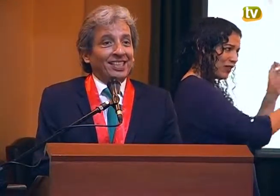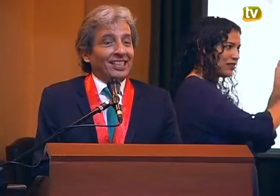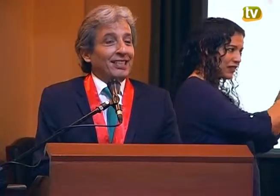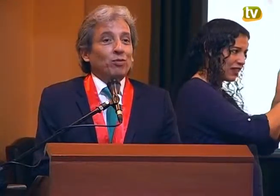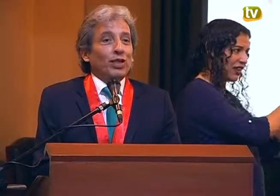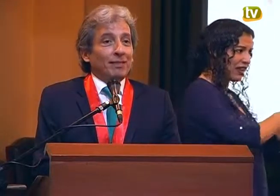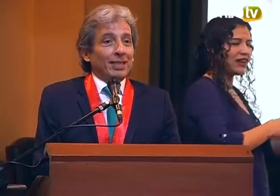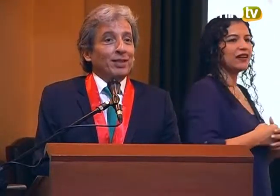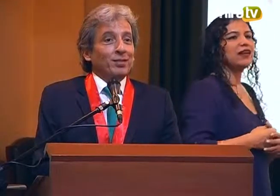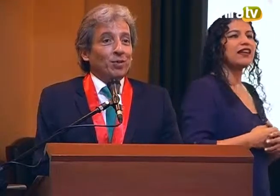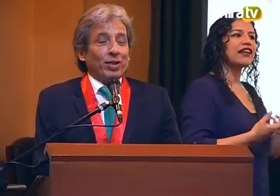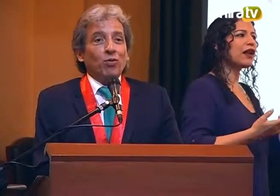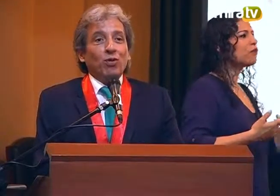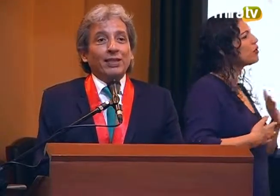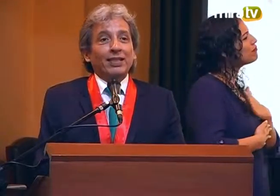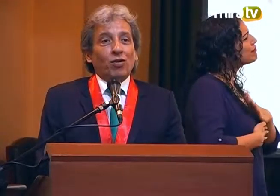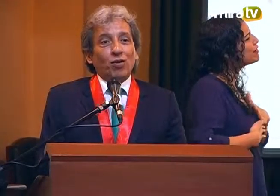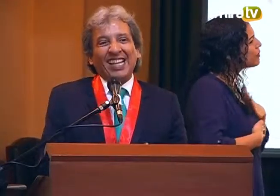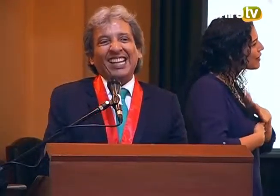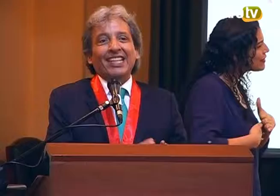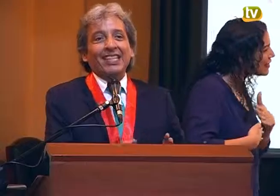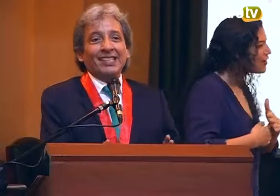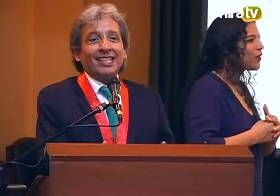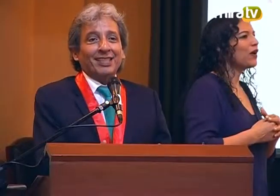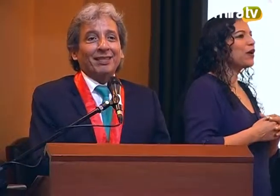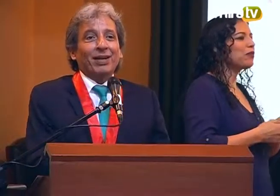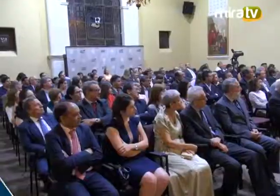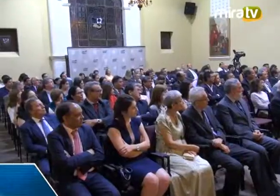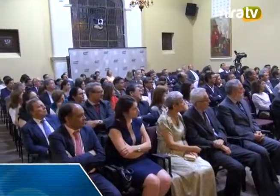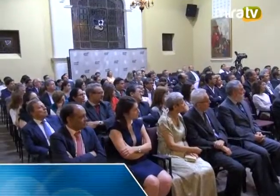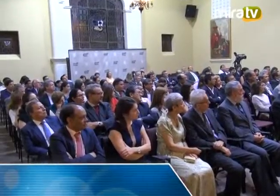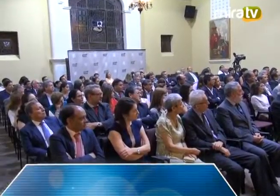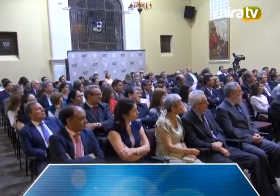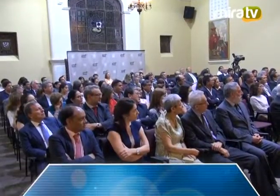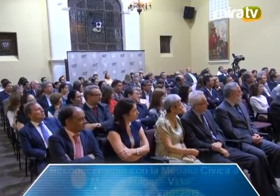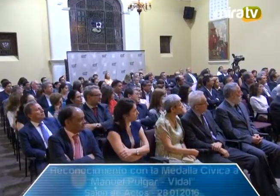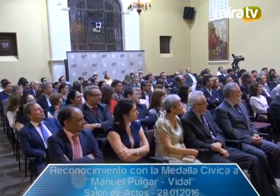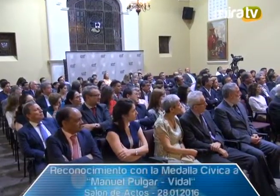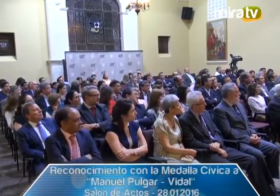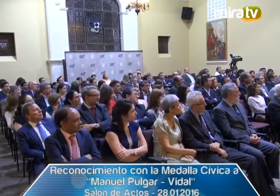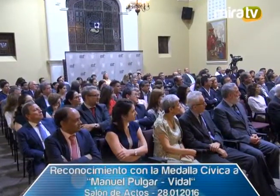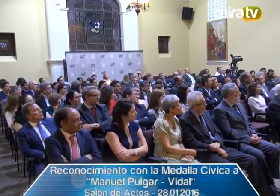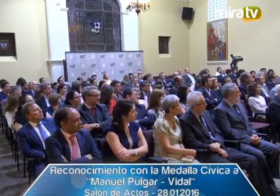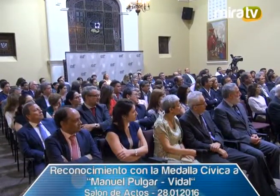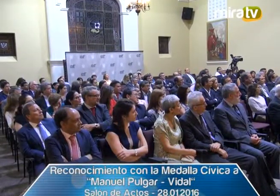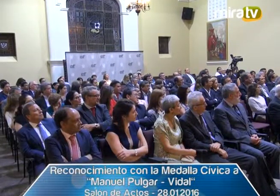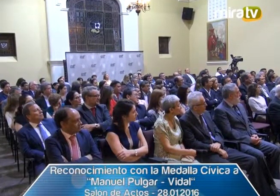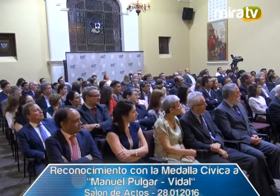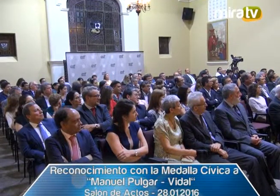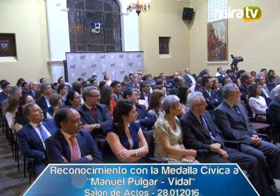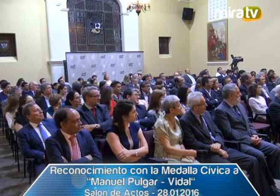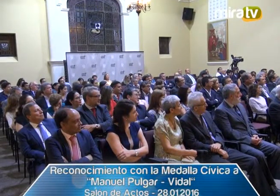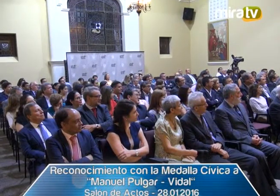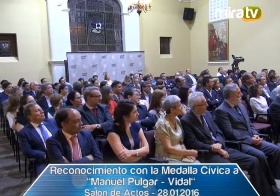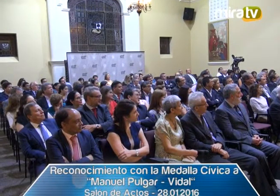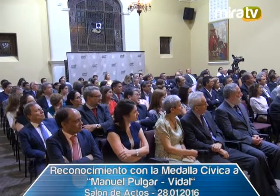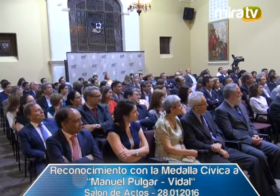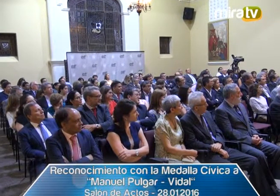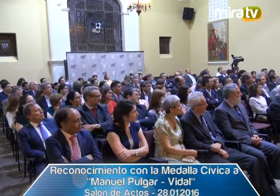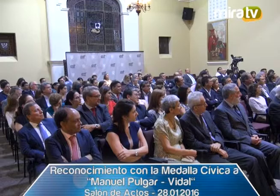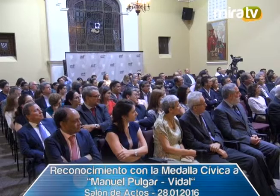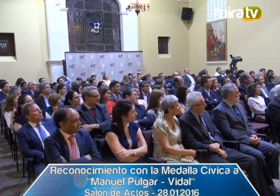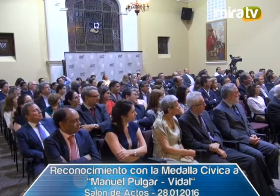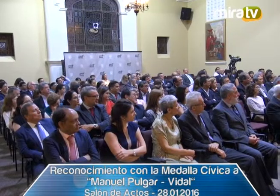aquí, y era muy divertido porque uno hacía como que era de derecha extrema y ella hacía como que era de izquierda extrema. Y eran chicos